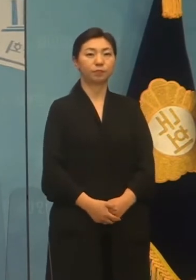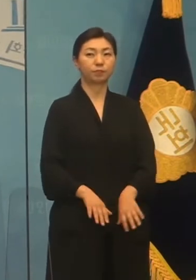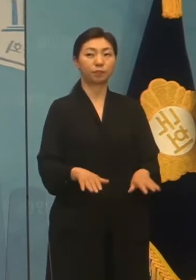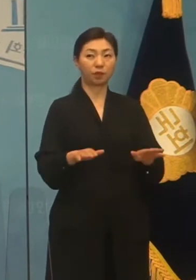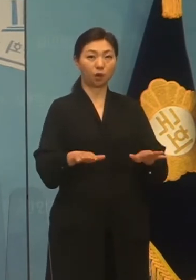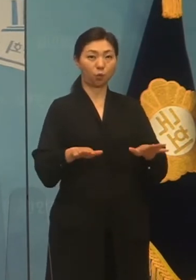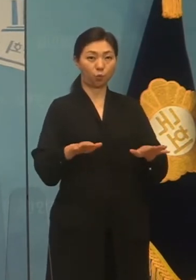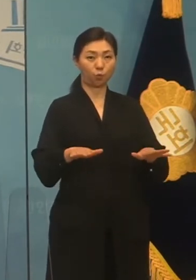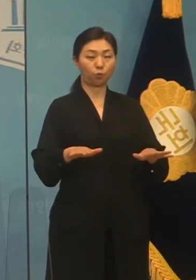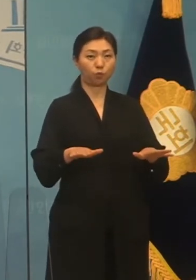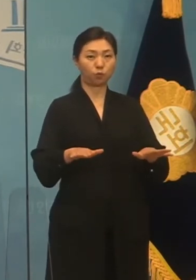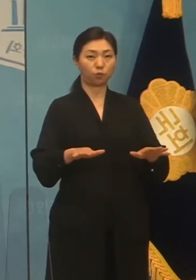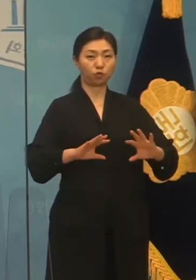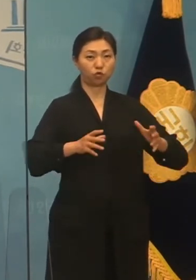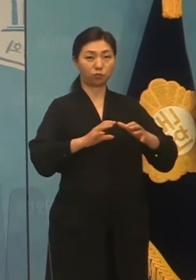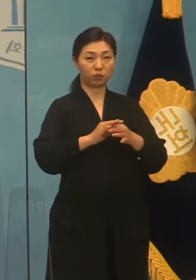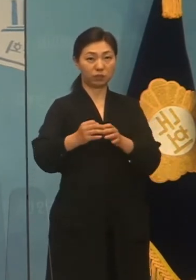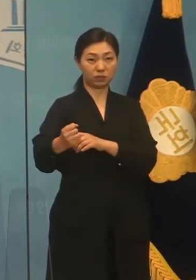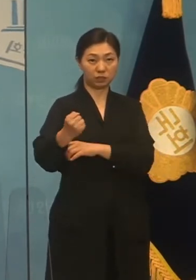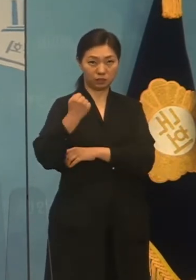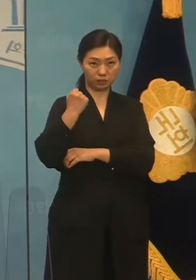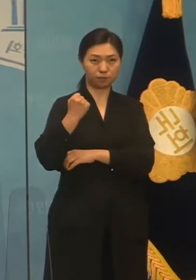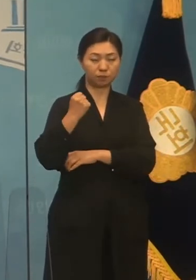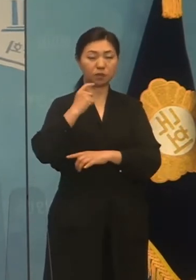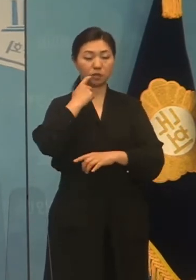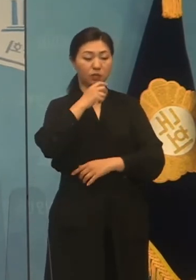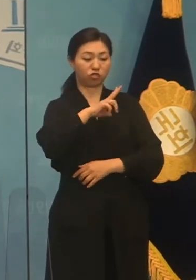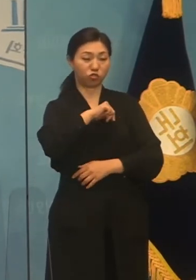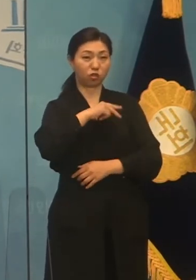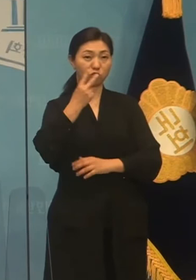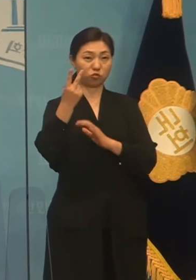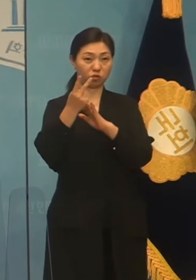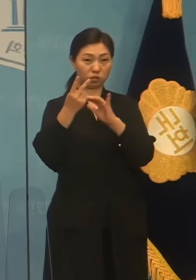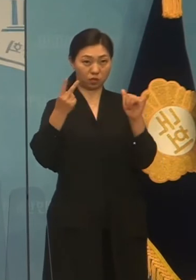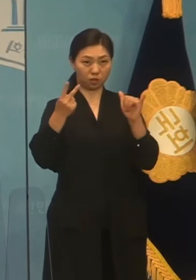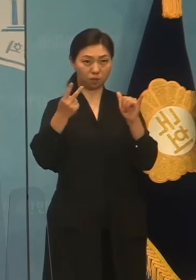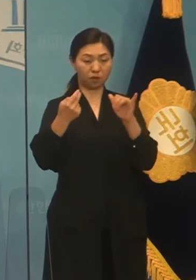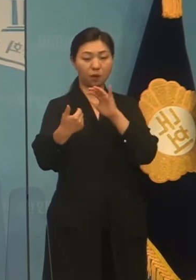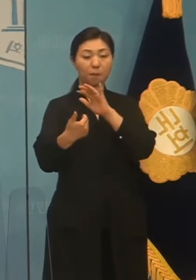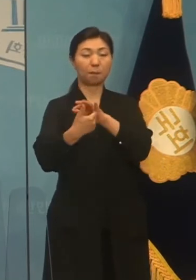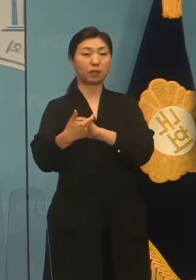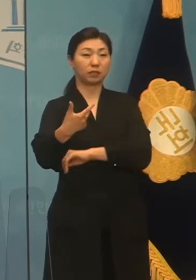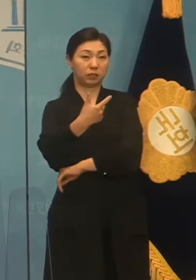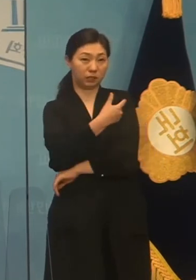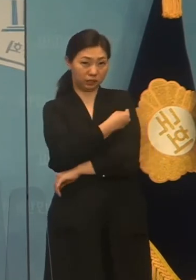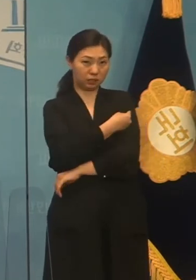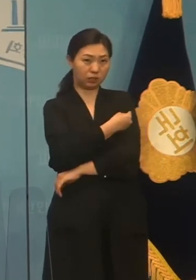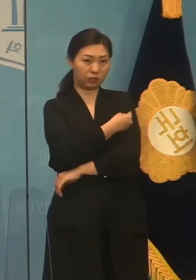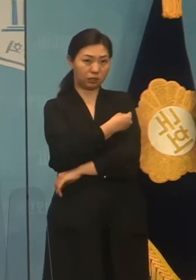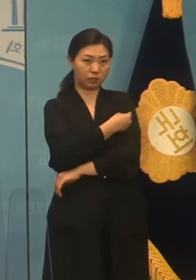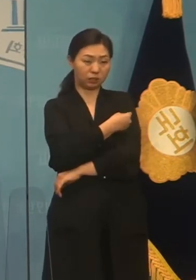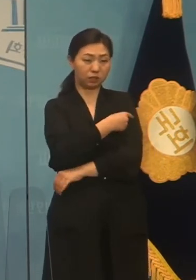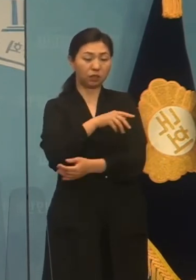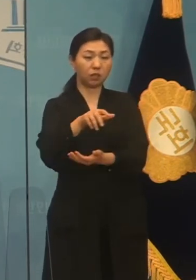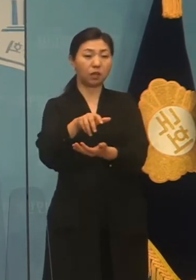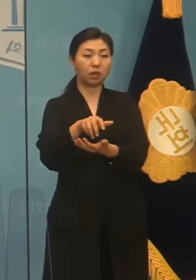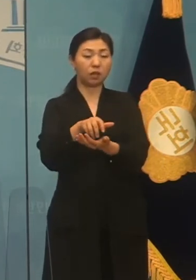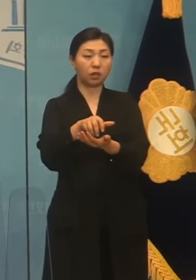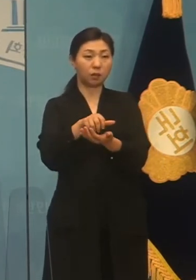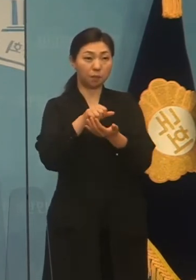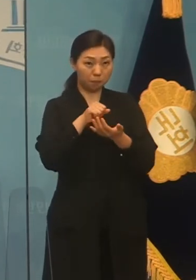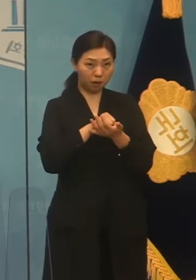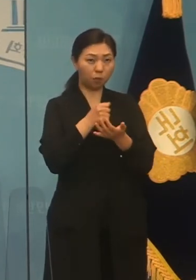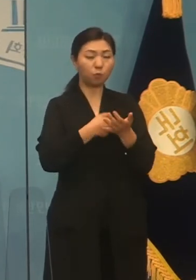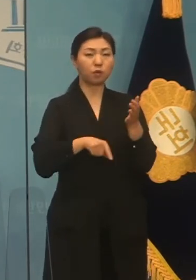오늘 국민의힘 국회의원 두 분이 백신을 구하겠다고 인천공항을 통해 미국으로